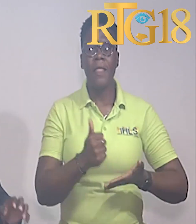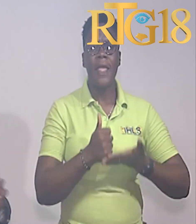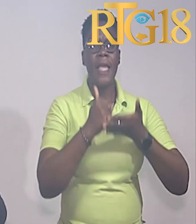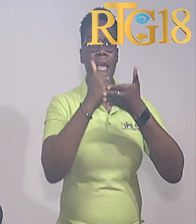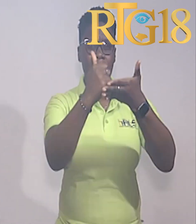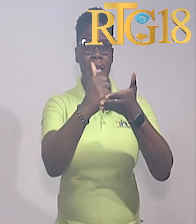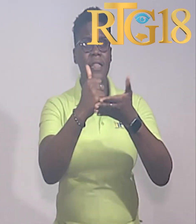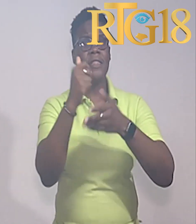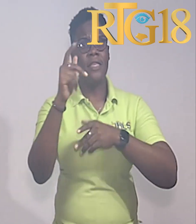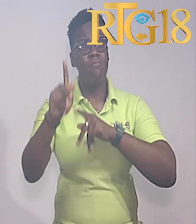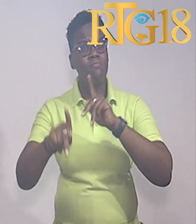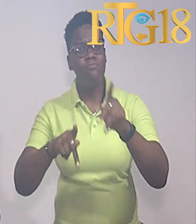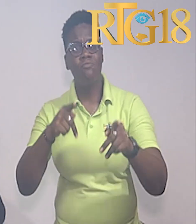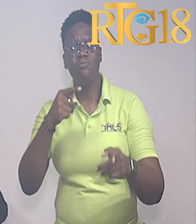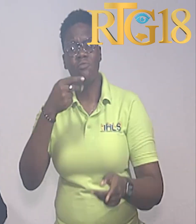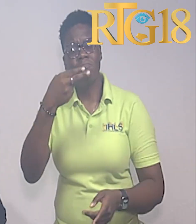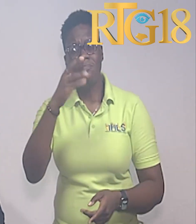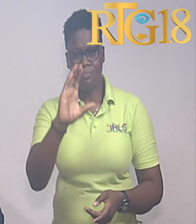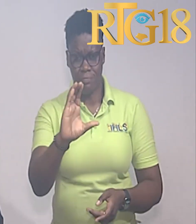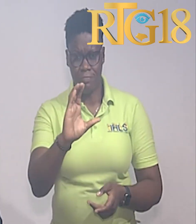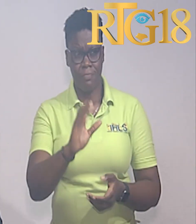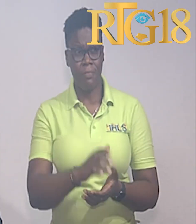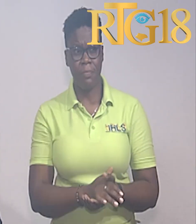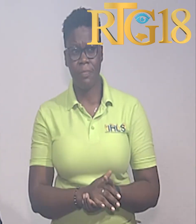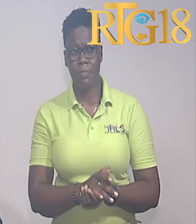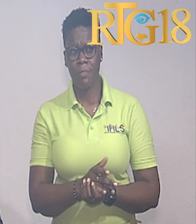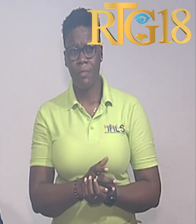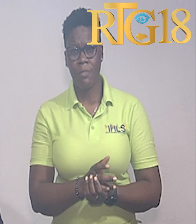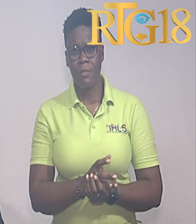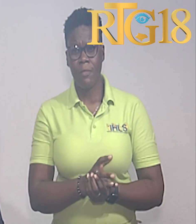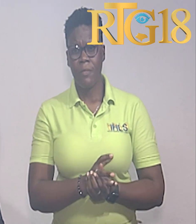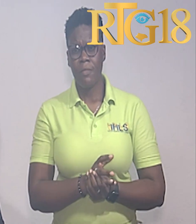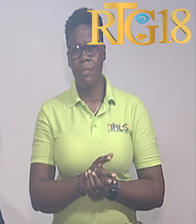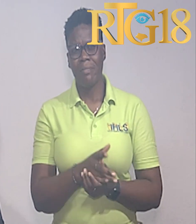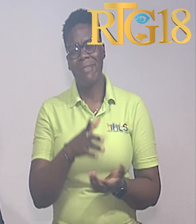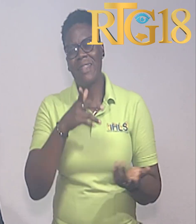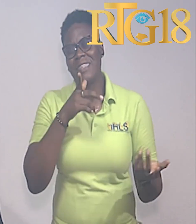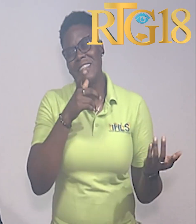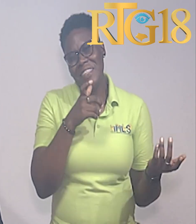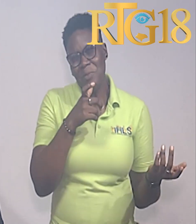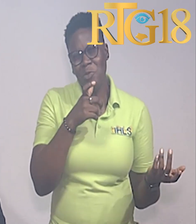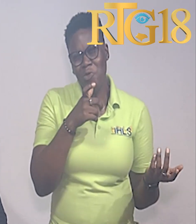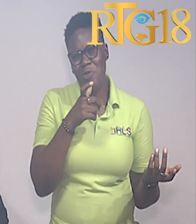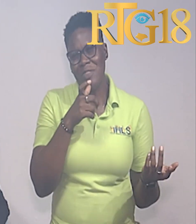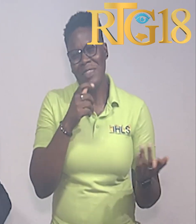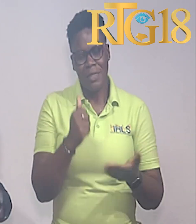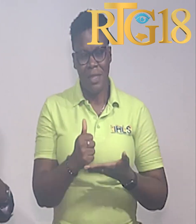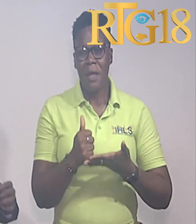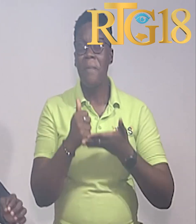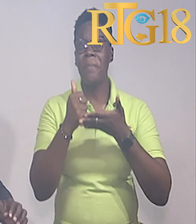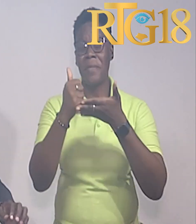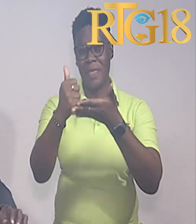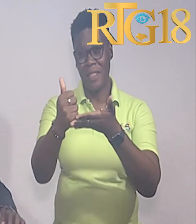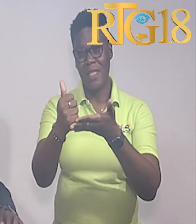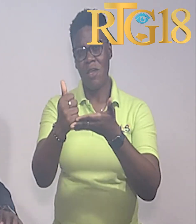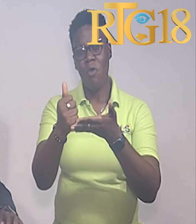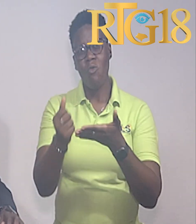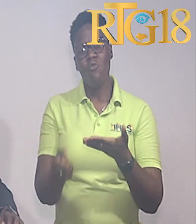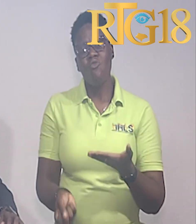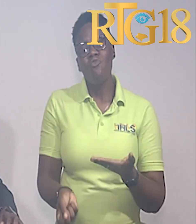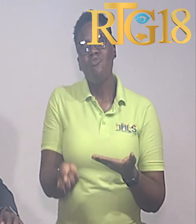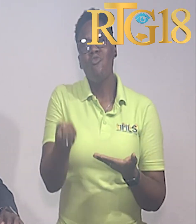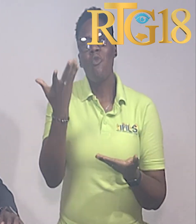pi faible yo pote revendication yo? Qui laisse kap ride yo kon combien